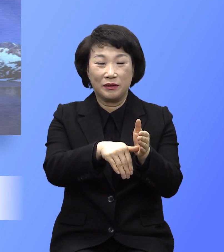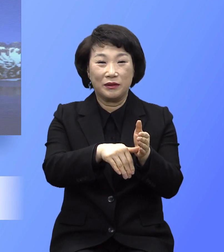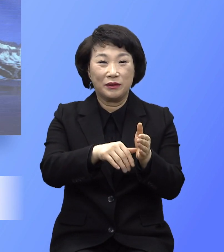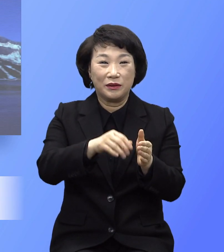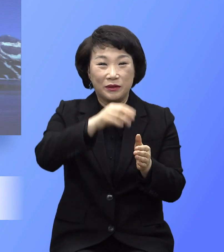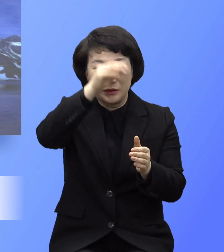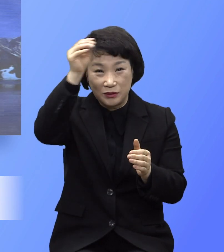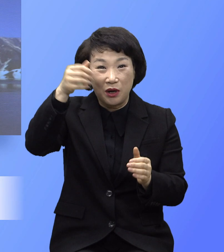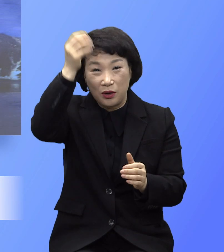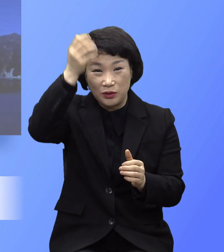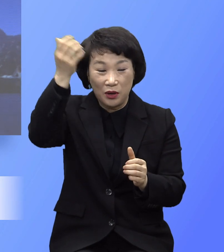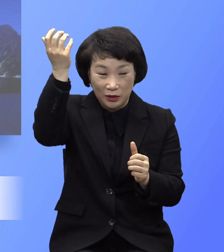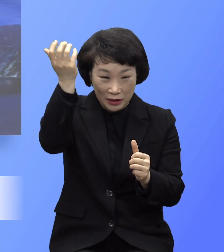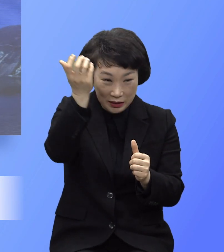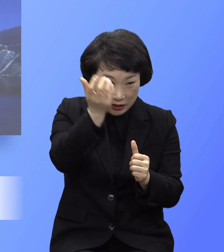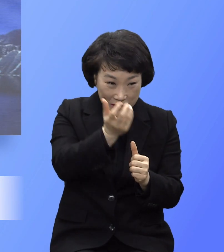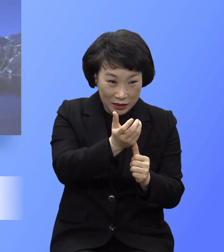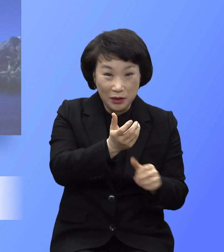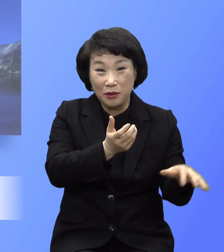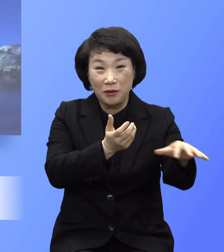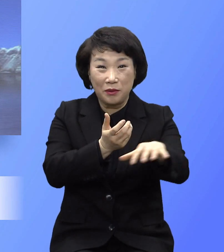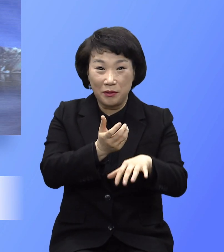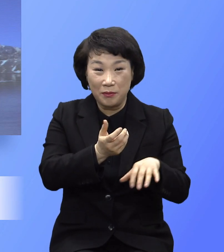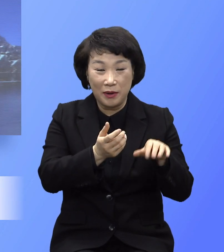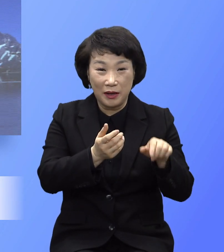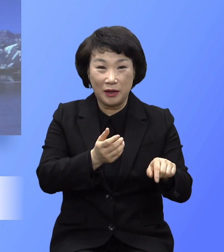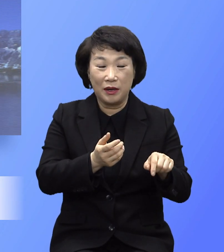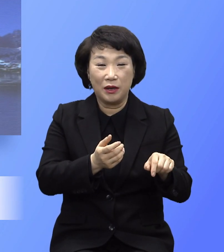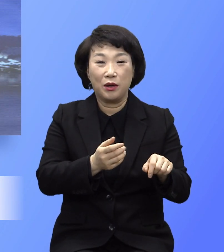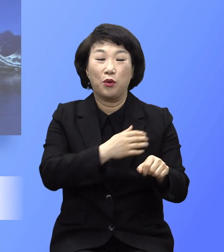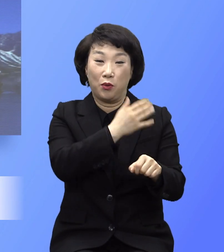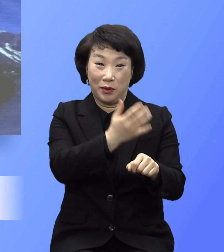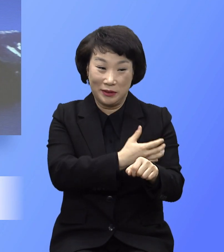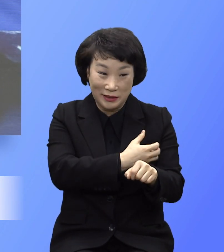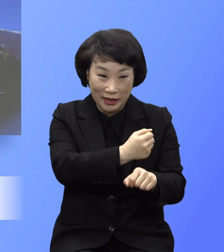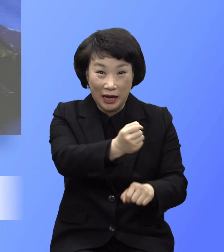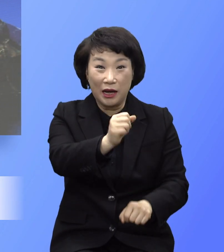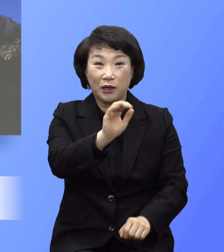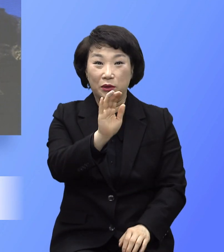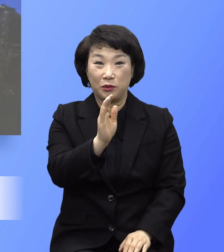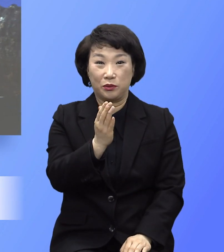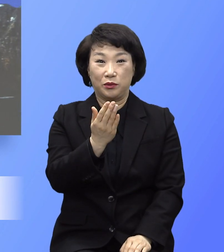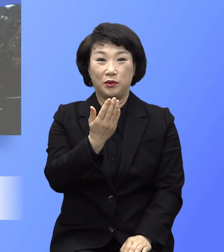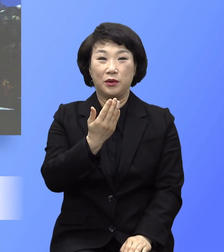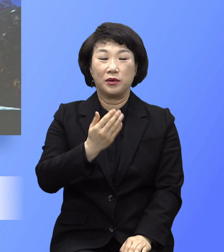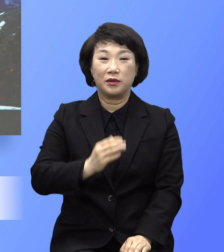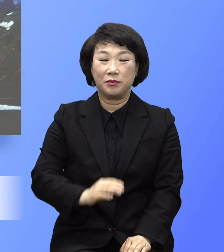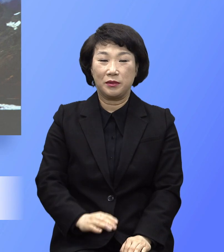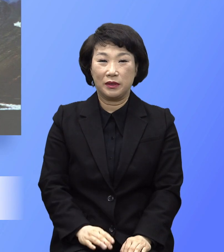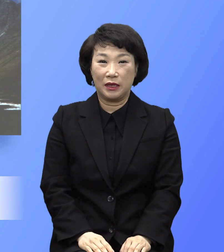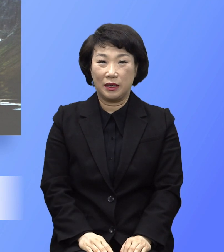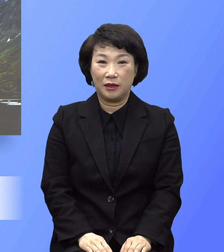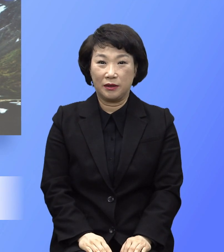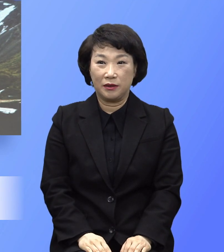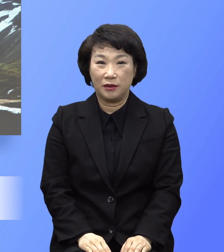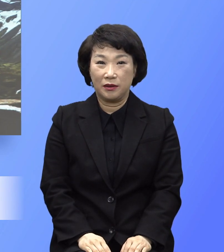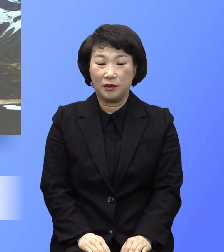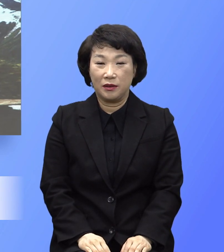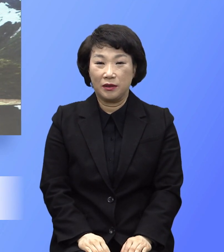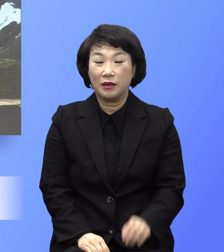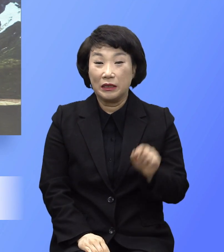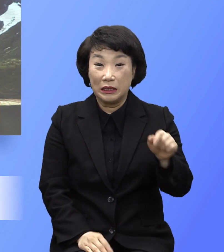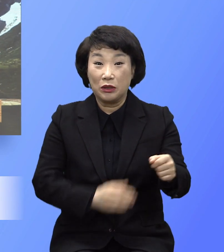성령이 임함으로 그들에게 권능을 받게 되고,